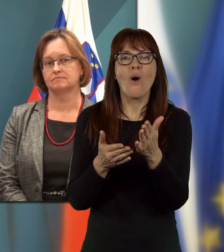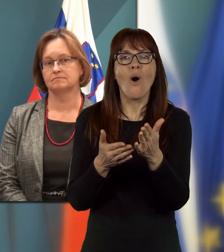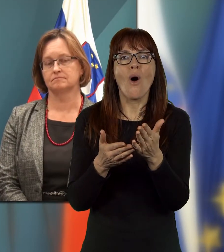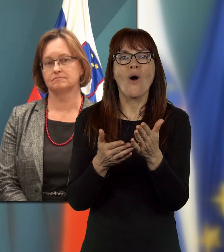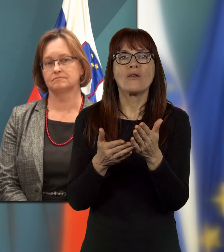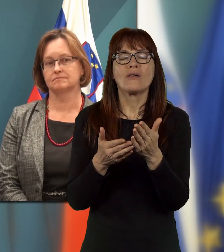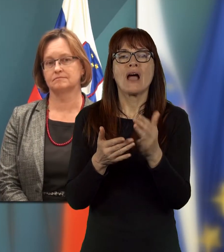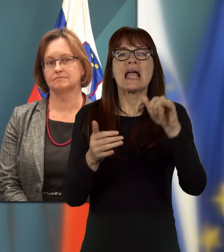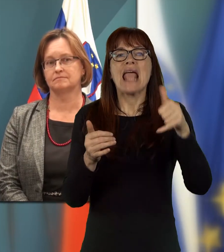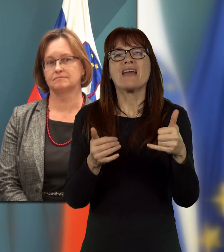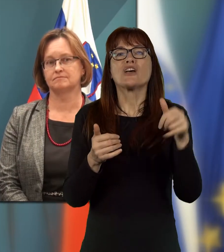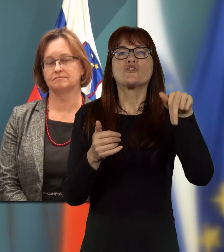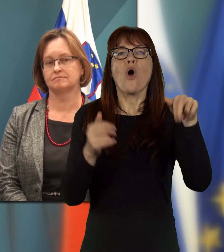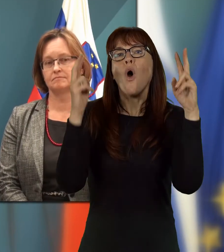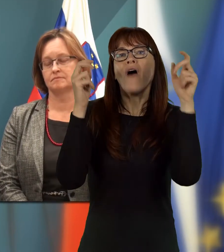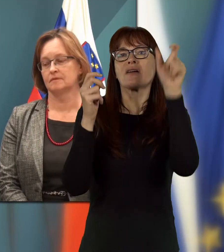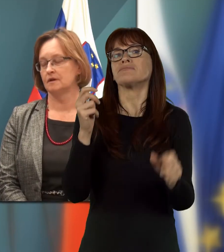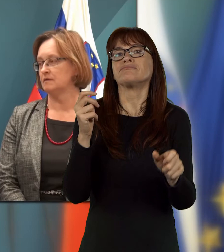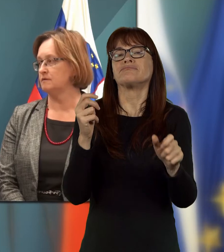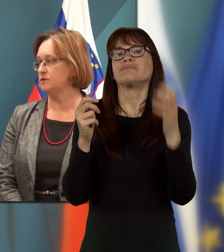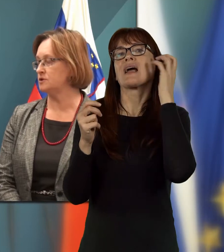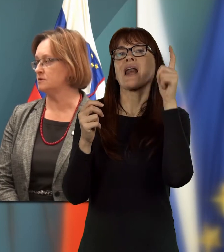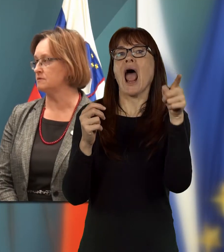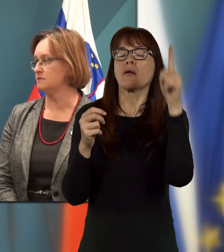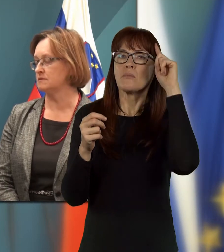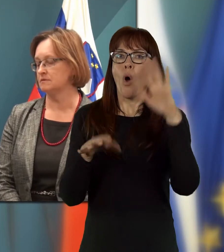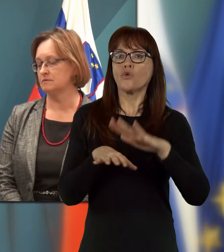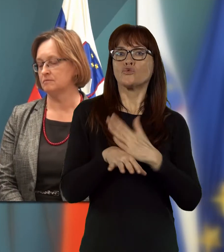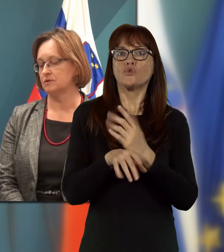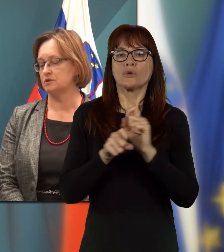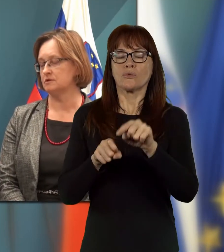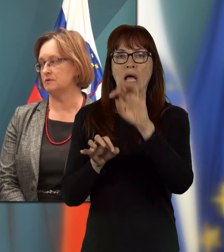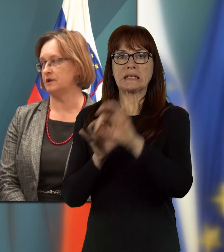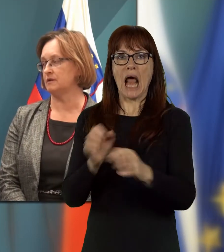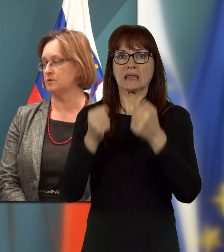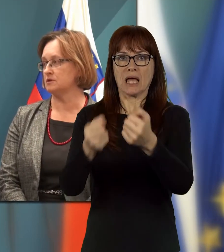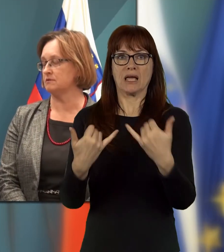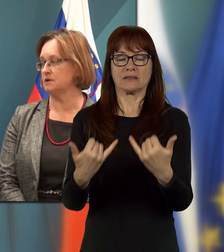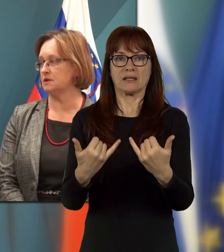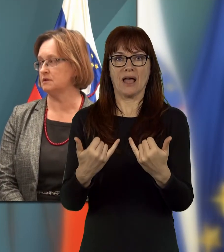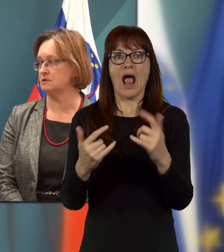bo Janezu Novaku iz Kranja poznalo zaradi te strategije?